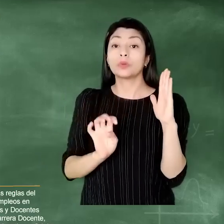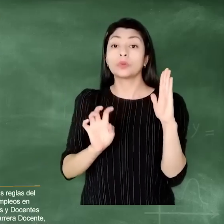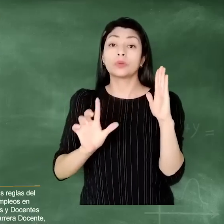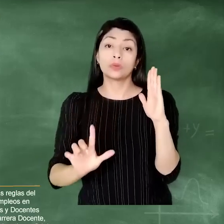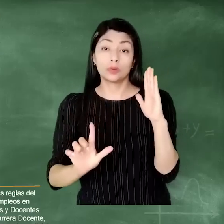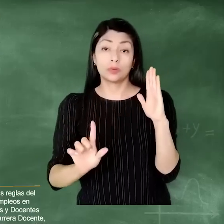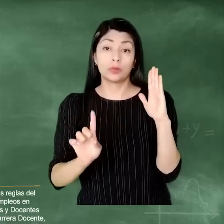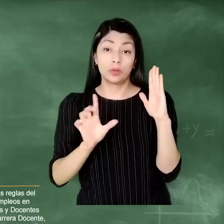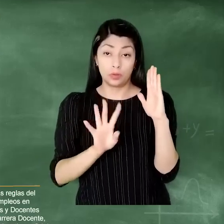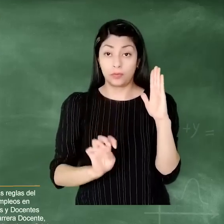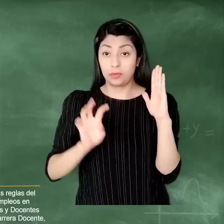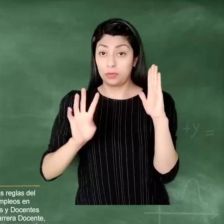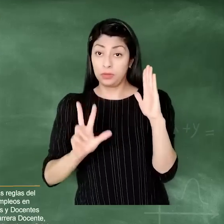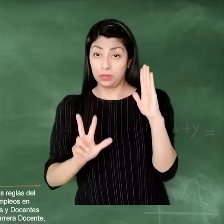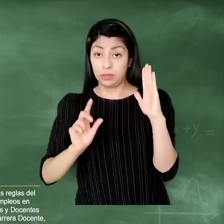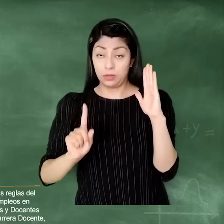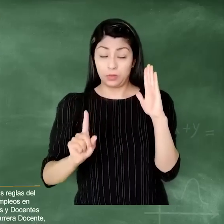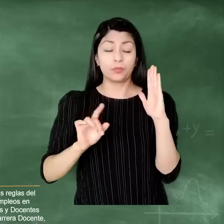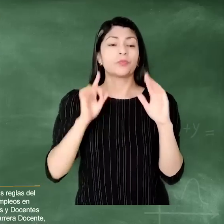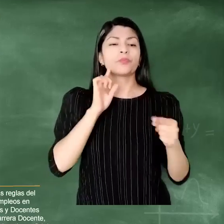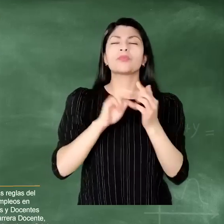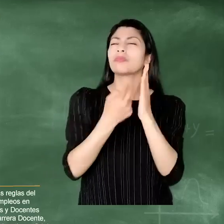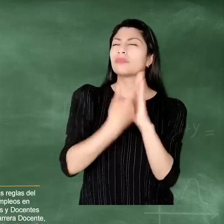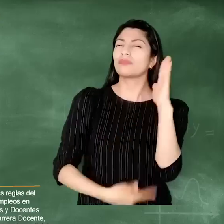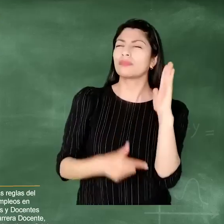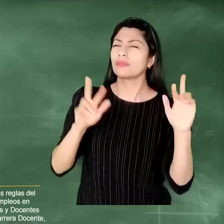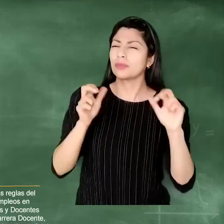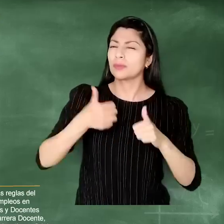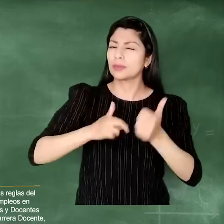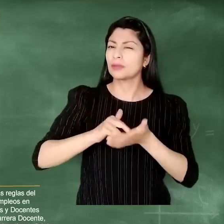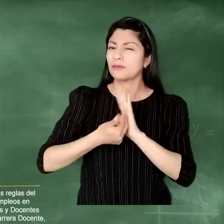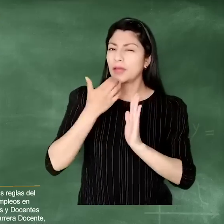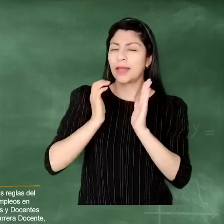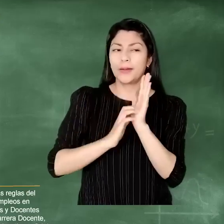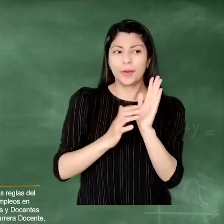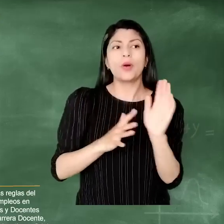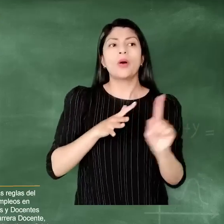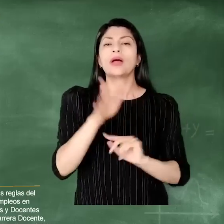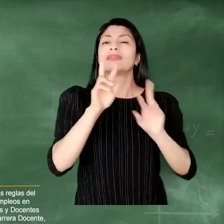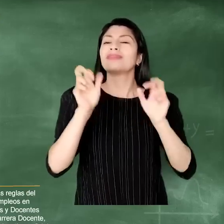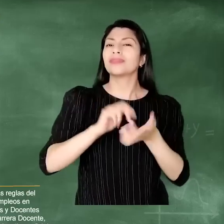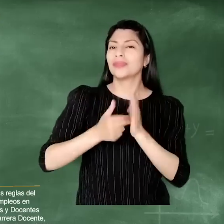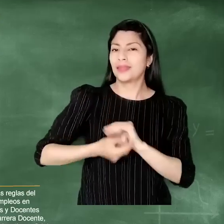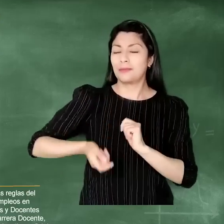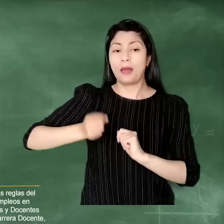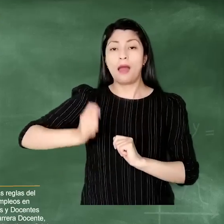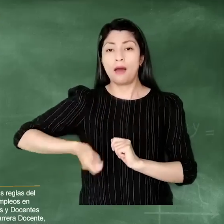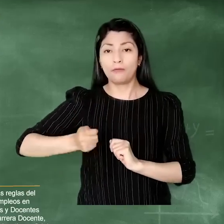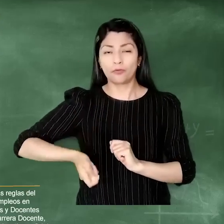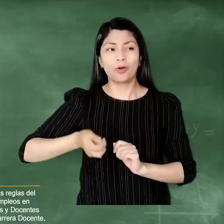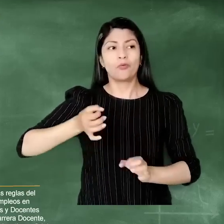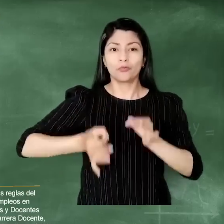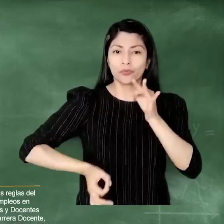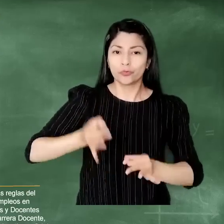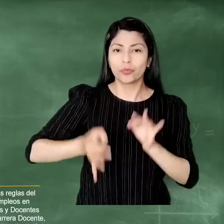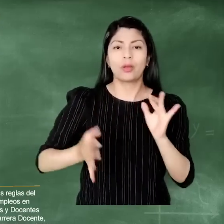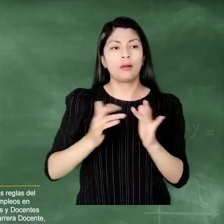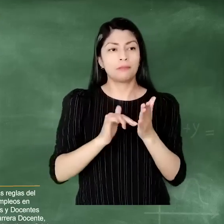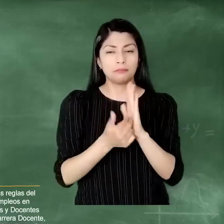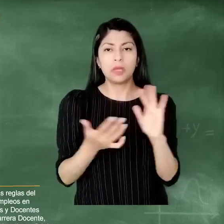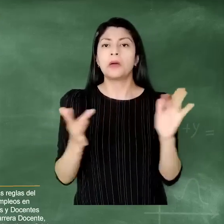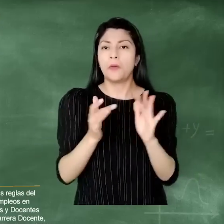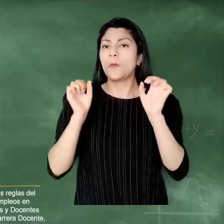elegibles. La firmeza total de una lista de elegibles se produce cuando la misma tiene plenos efectos jurídicos para quienes